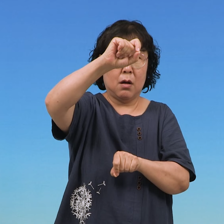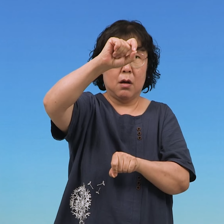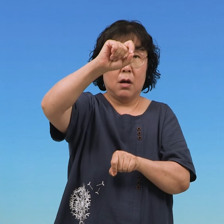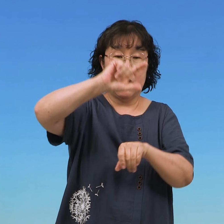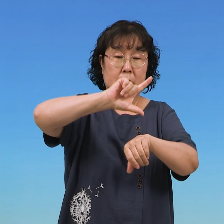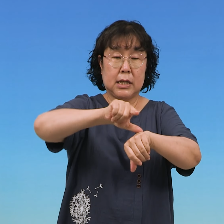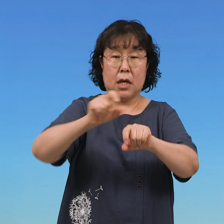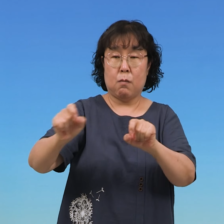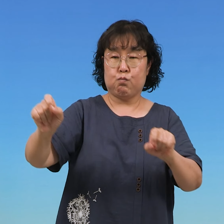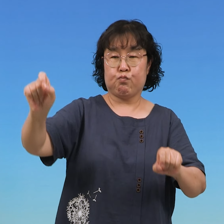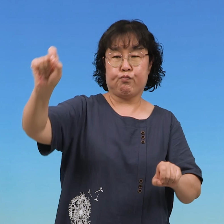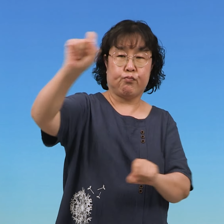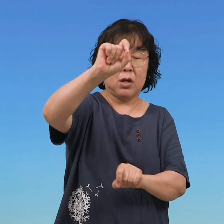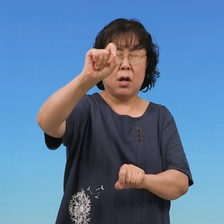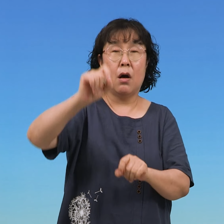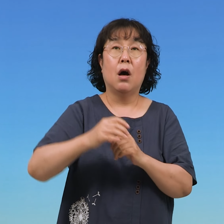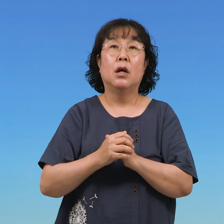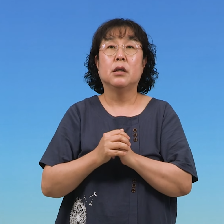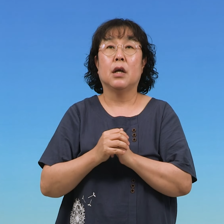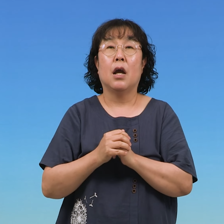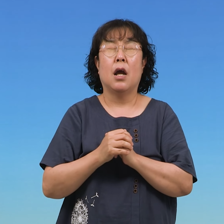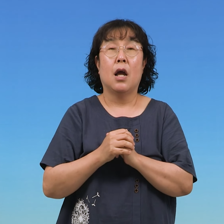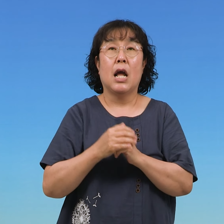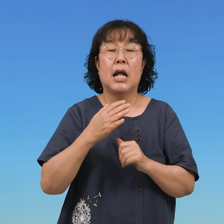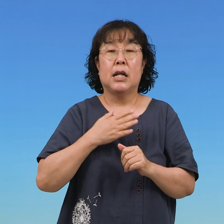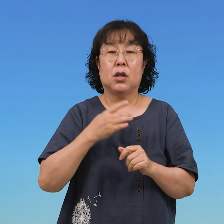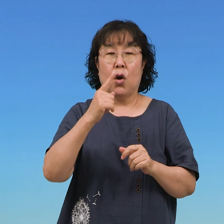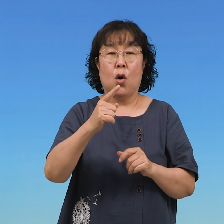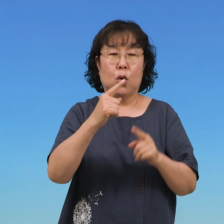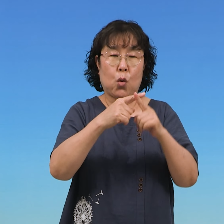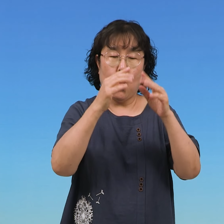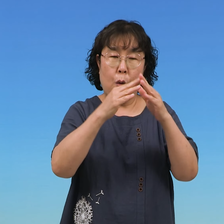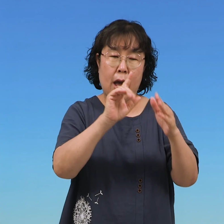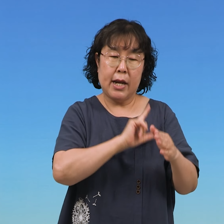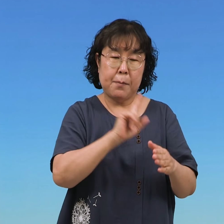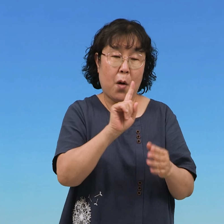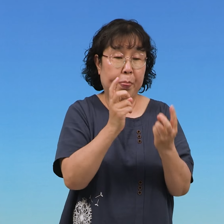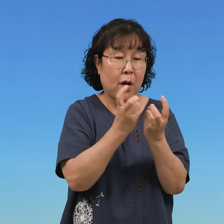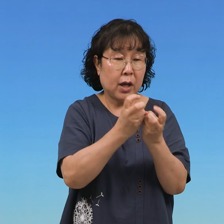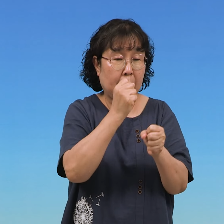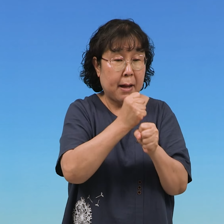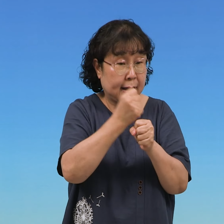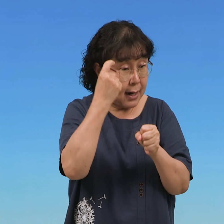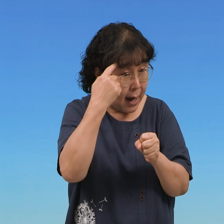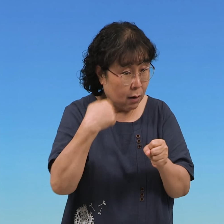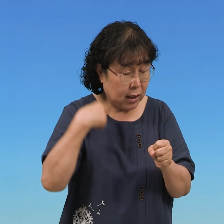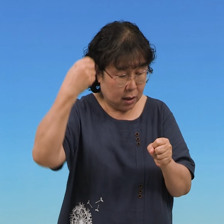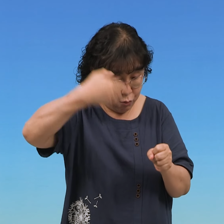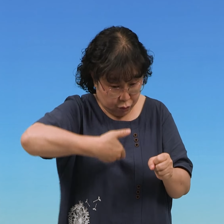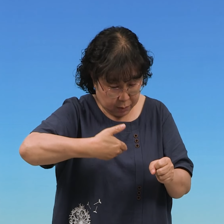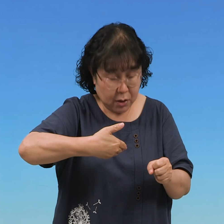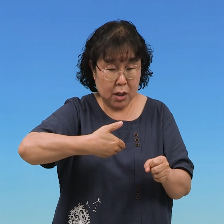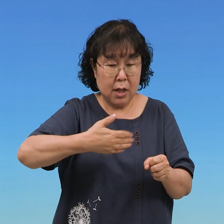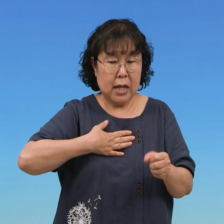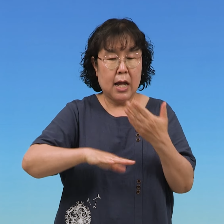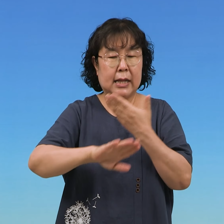어떻게 지을래? 그러면요, 저는 교회 이름을 우리 교회라 짓지 않을 것 같아요. 저는 우리 교회